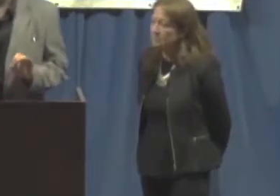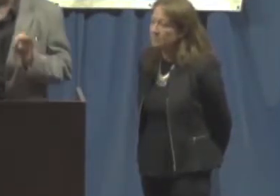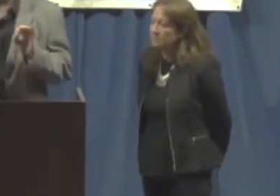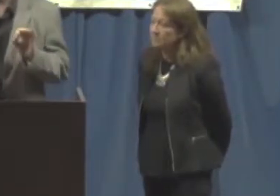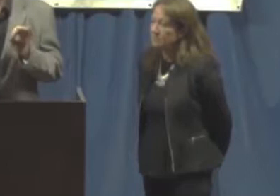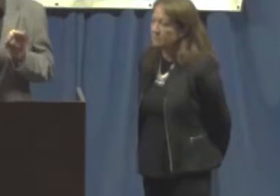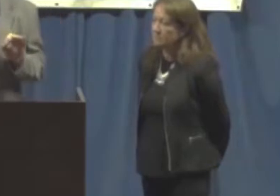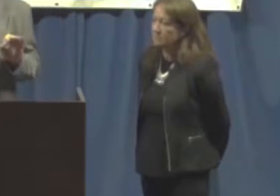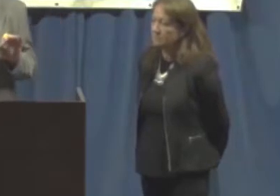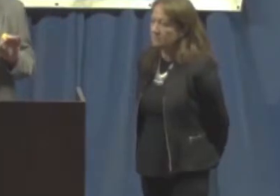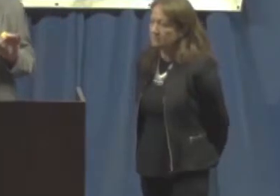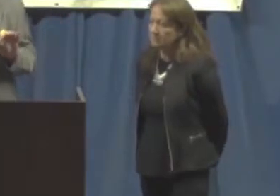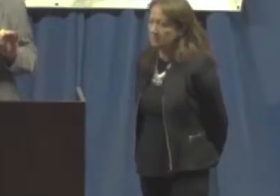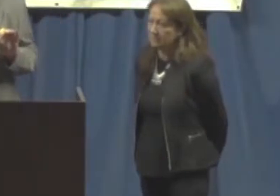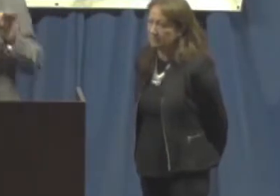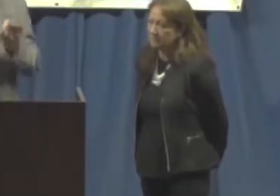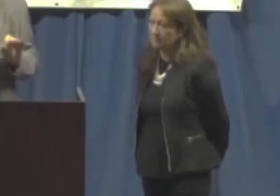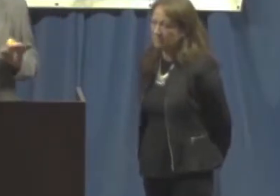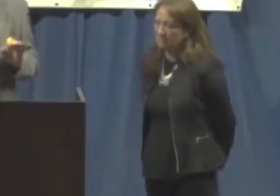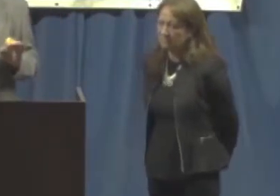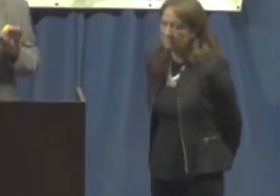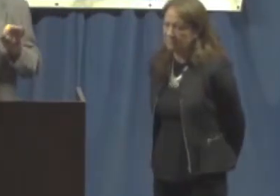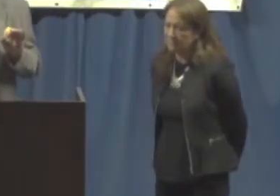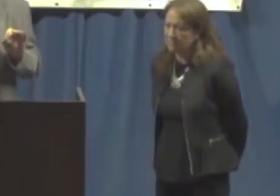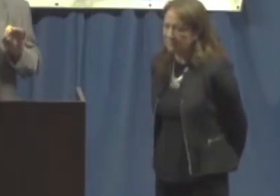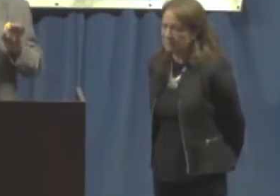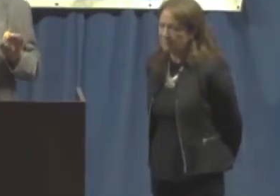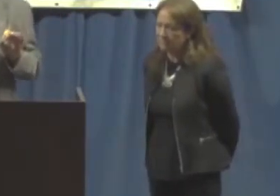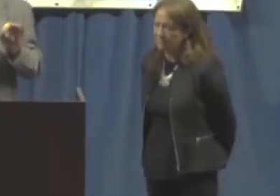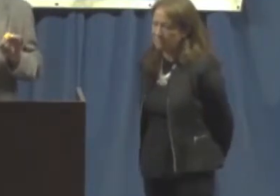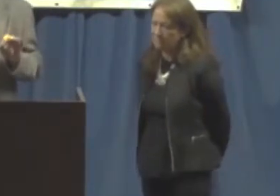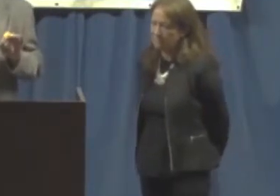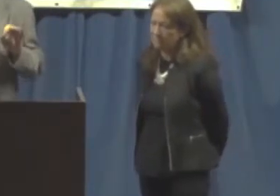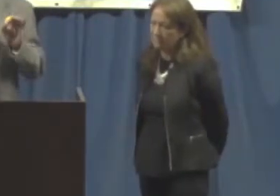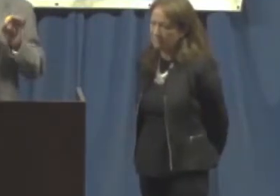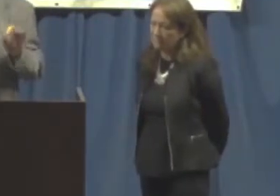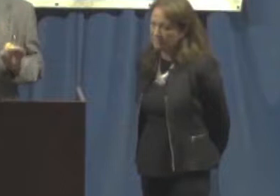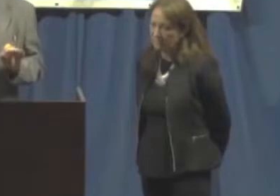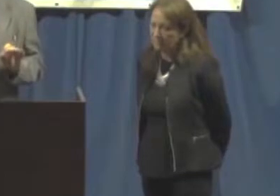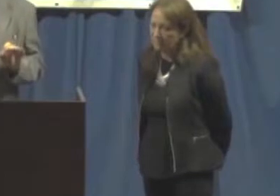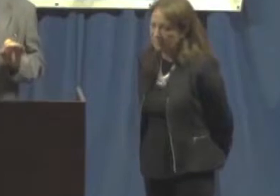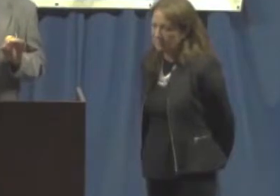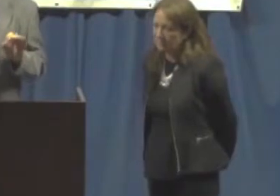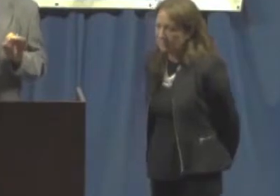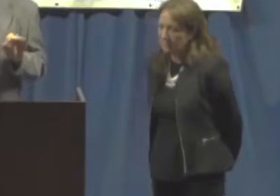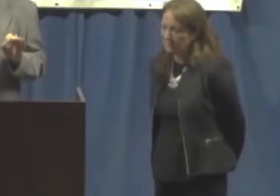la primera cuestión es que solicitamos que no se otorguen más autorizaciones